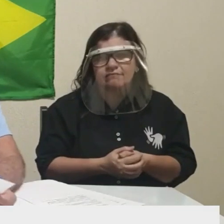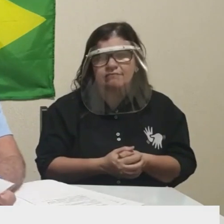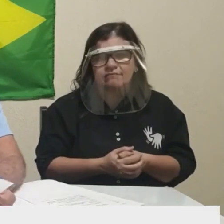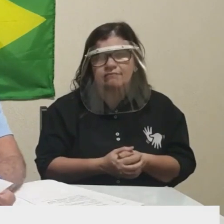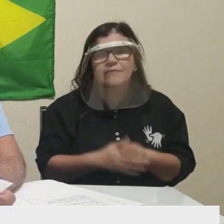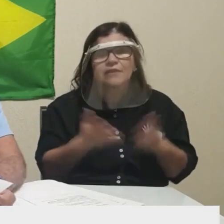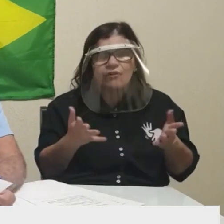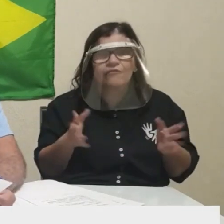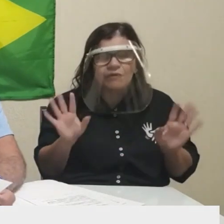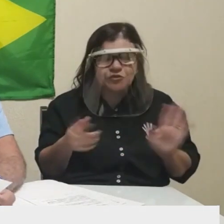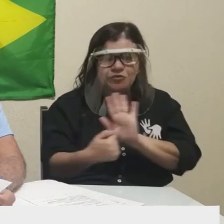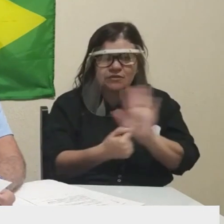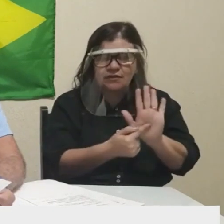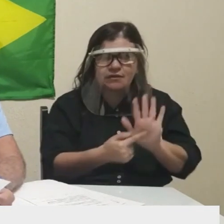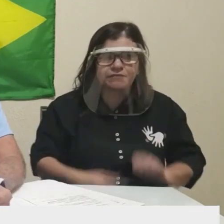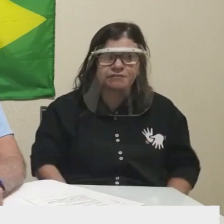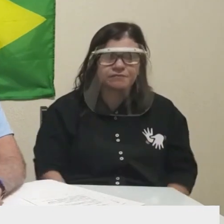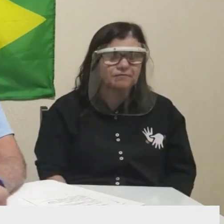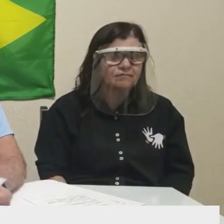alternativa? Toma isso. Tá?